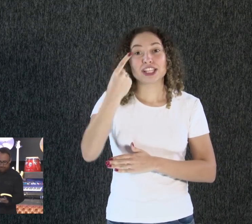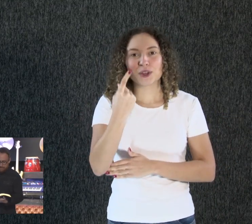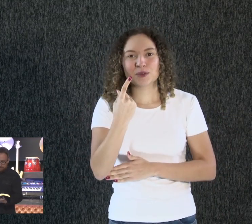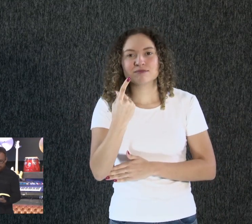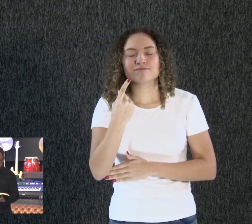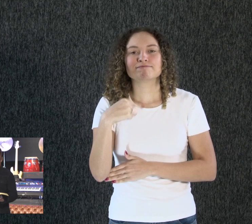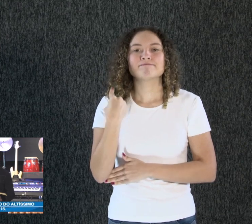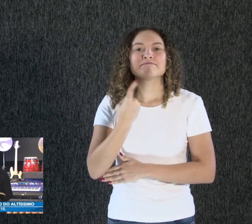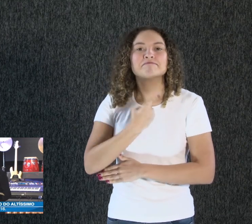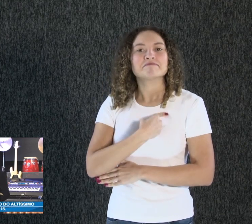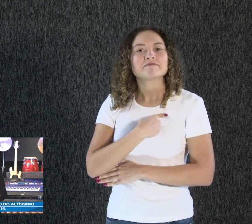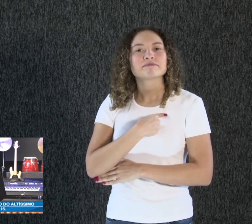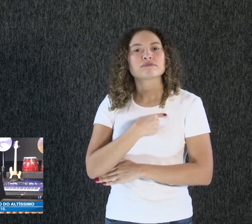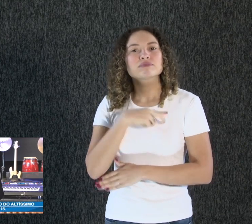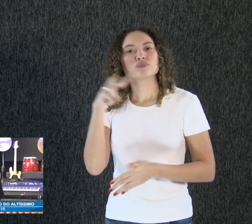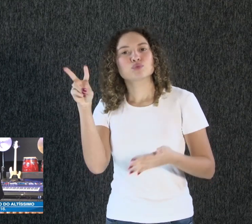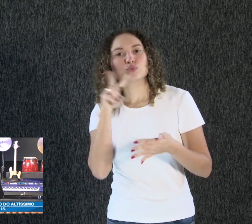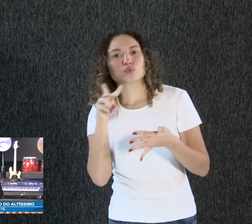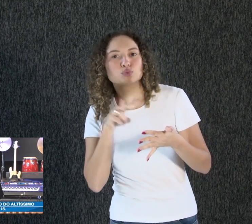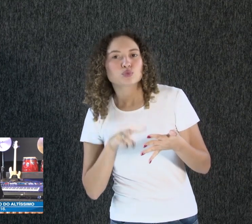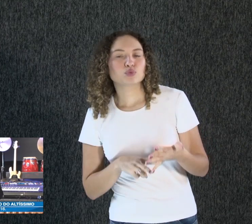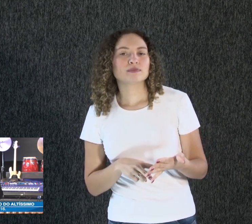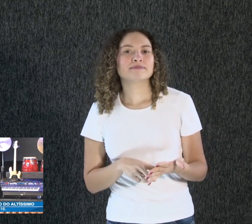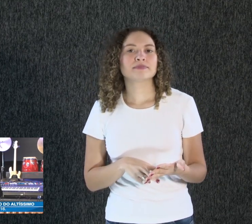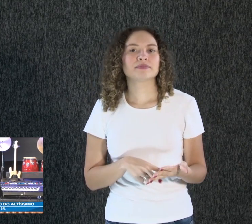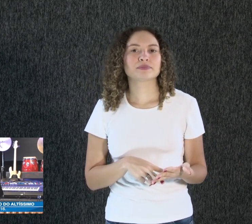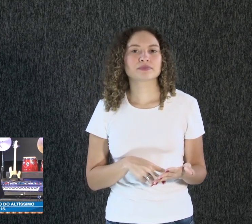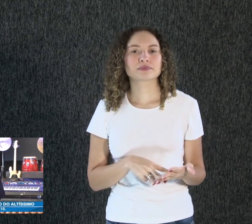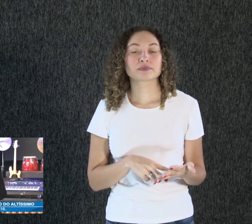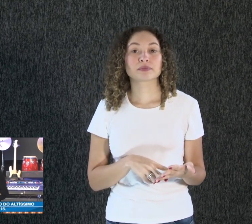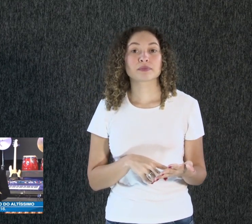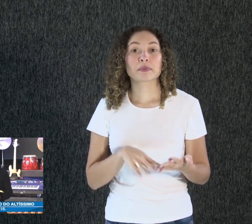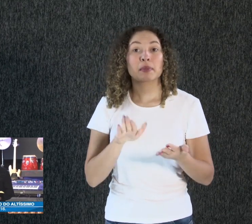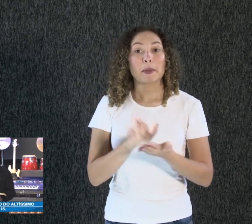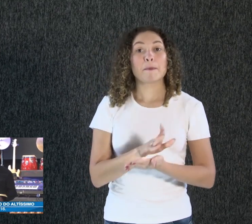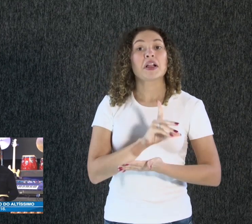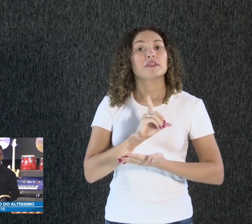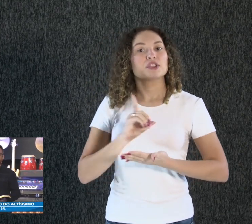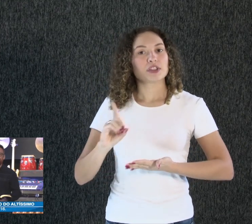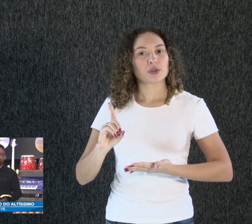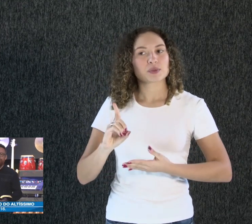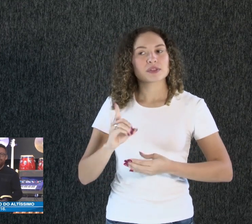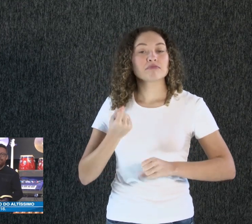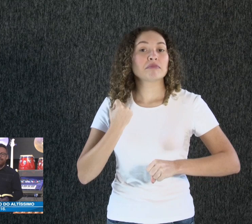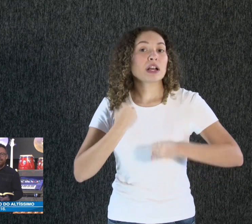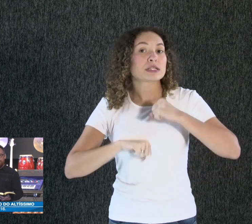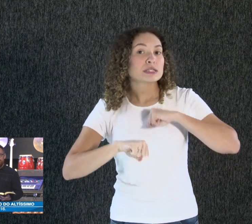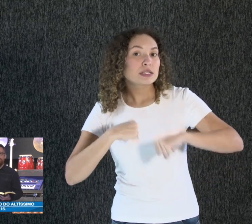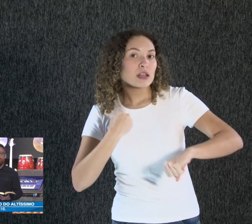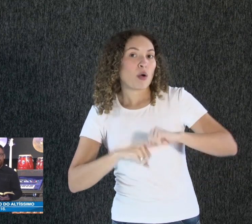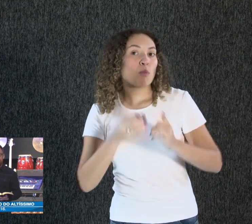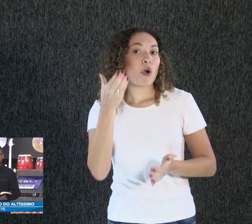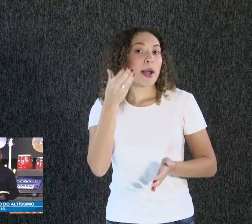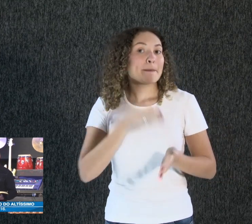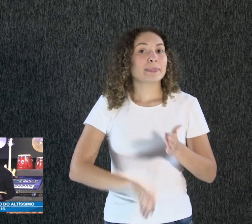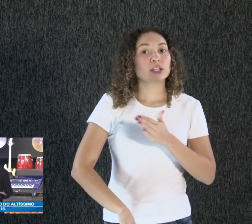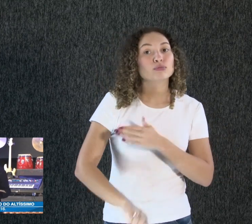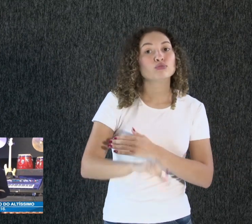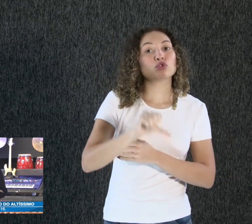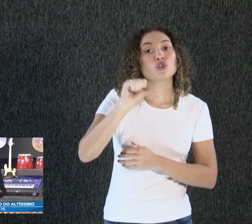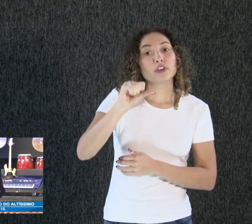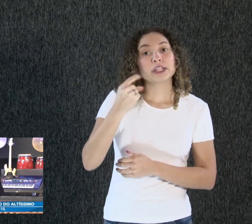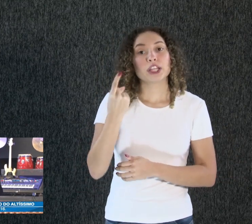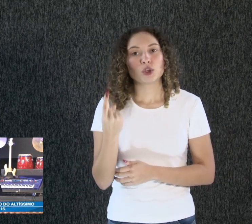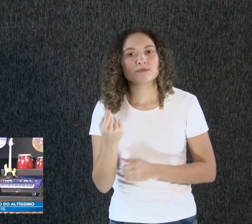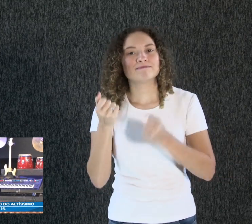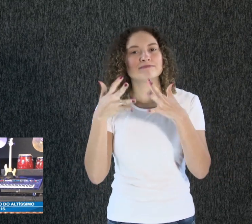91. E nós vamos fazer a leitura deste texto. Abra sua Bíblia, no